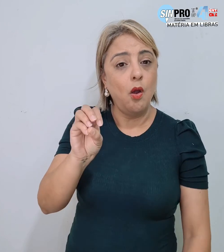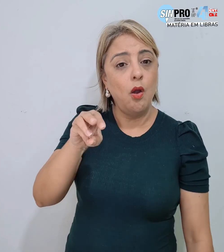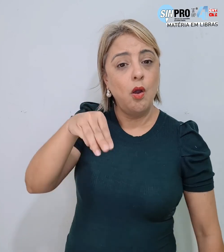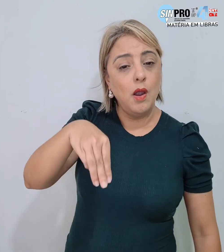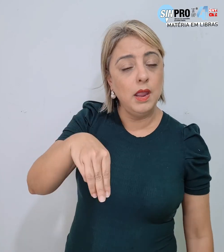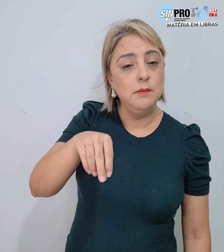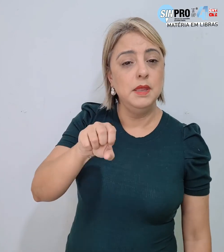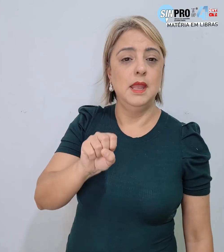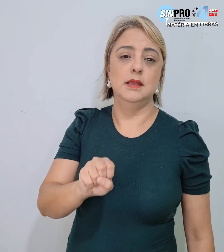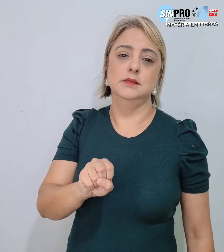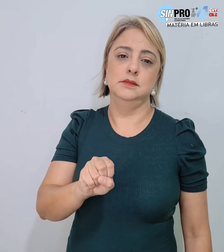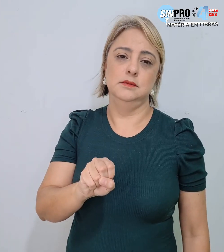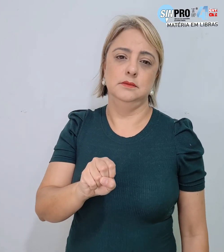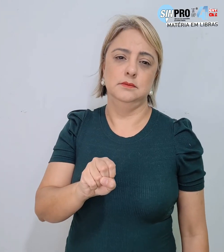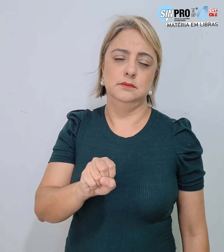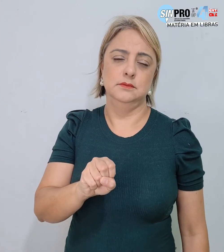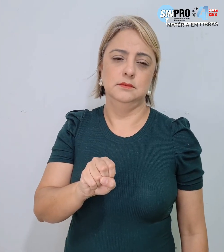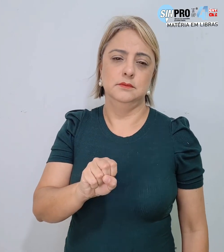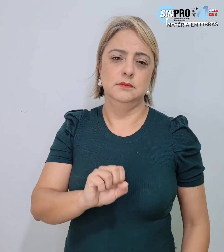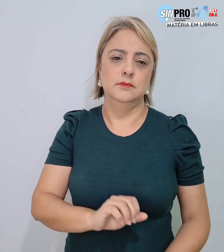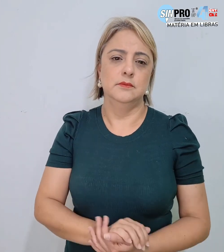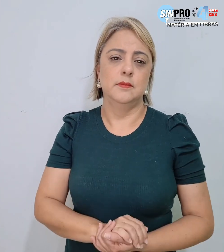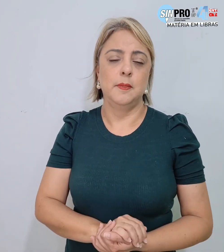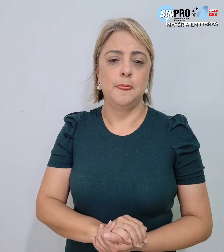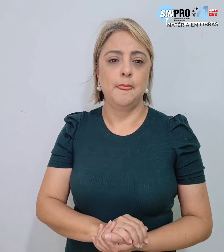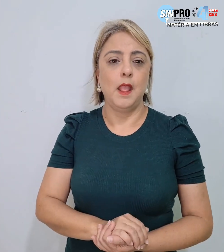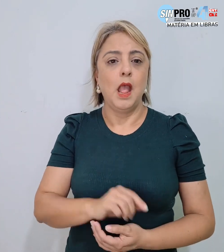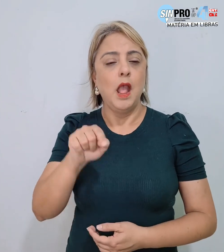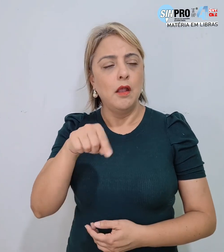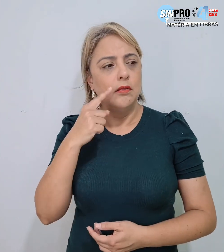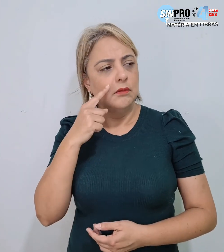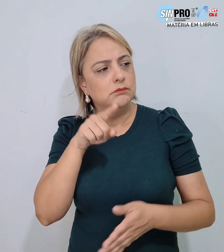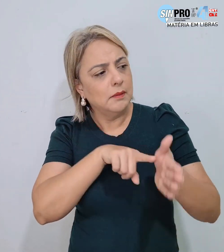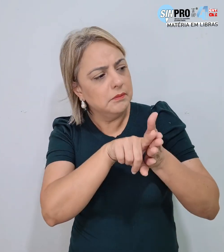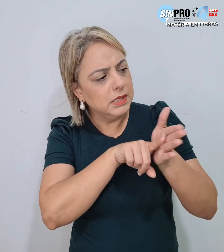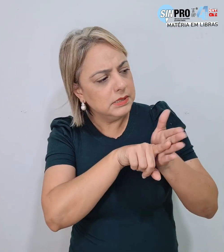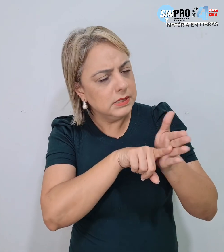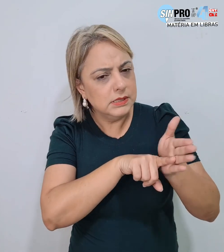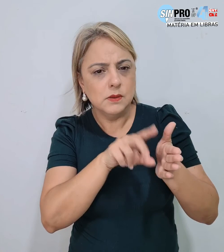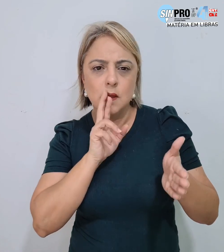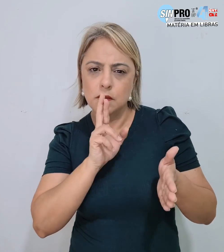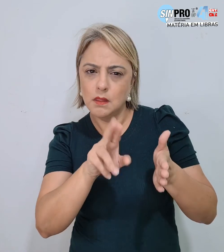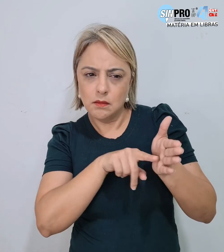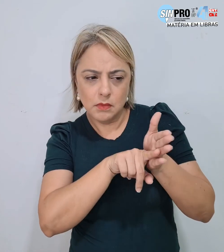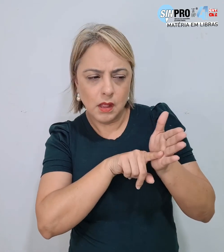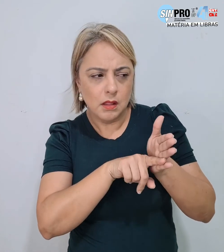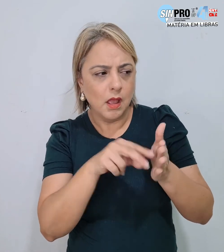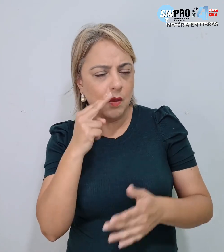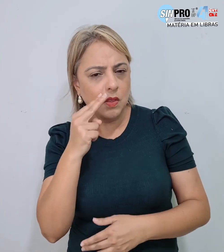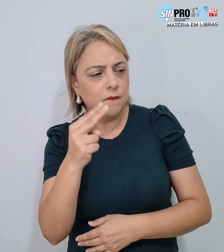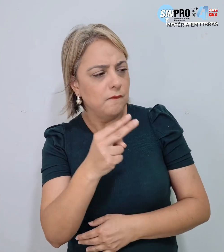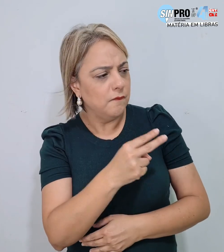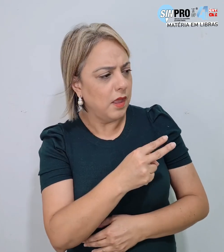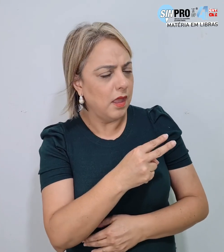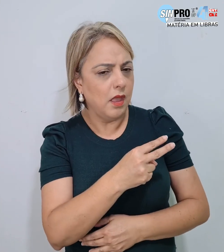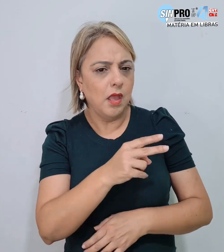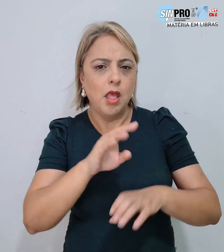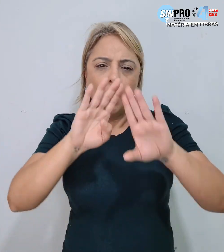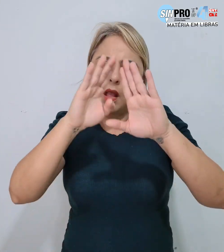da Saúde o segundo levantamento e ao olhar para as edificações